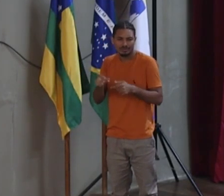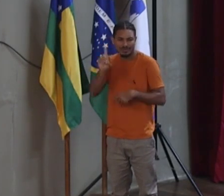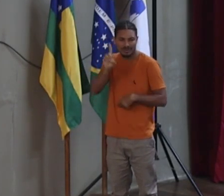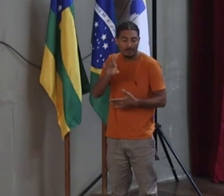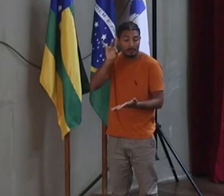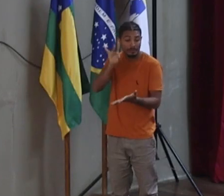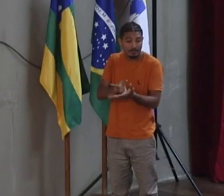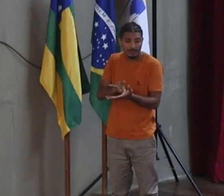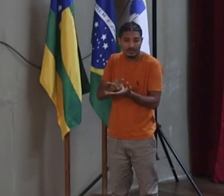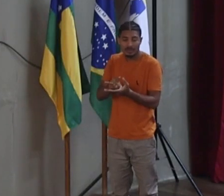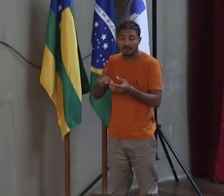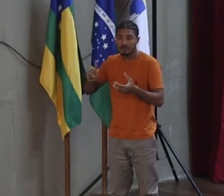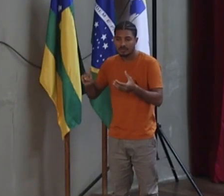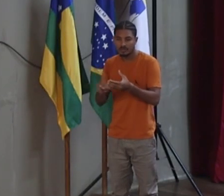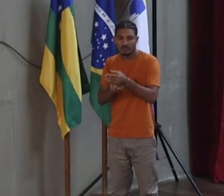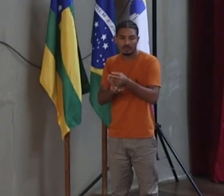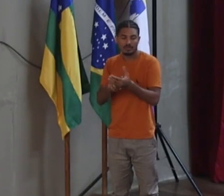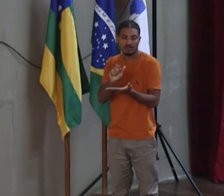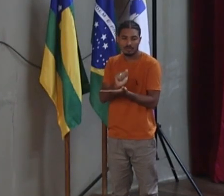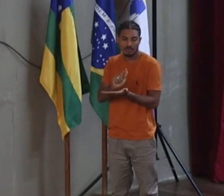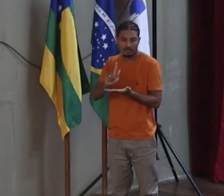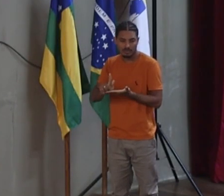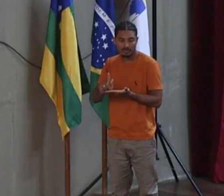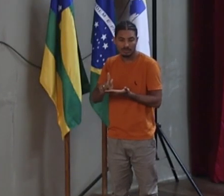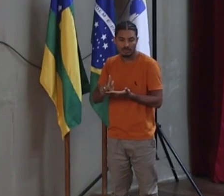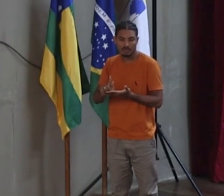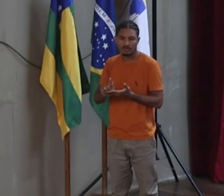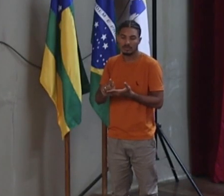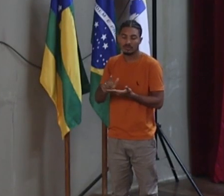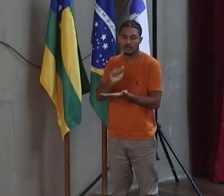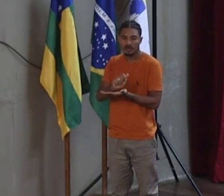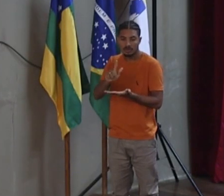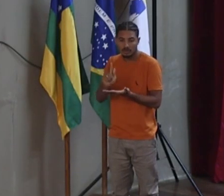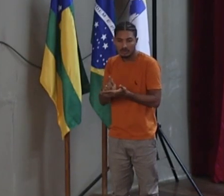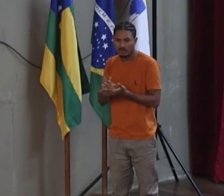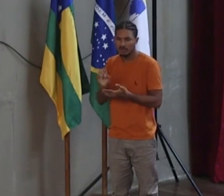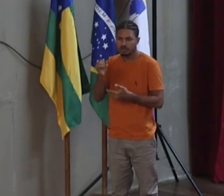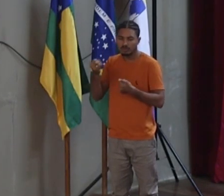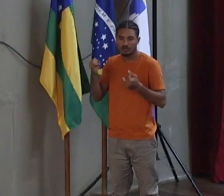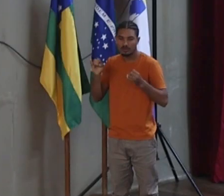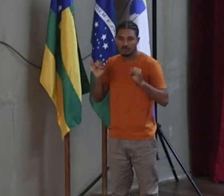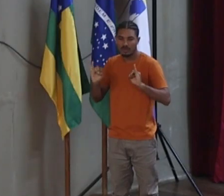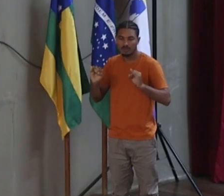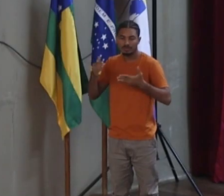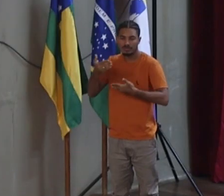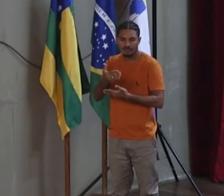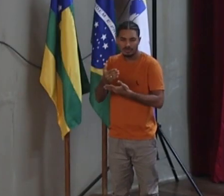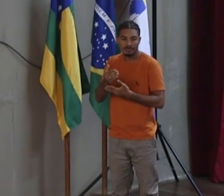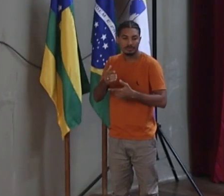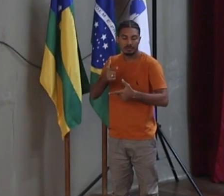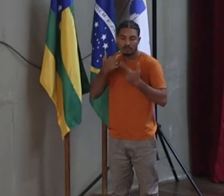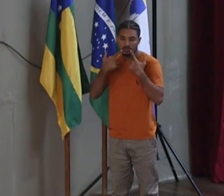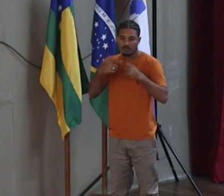a afiliação da associação à AILA, Associação Internacional de Linguística Aplicada, e organizou